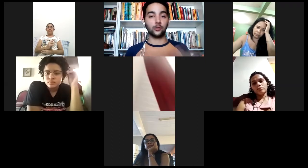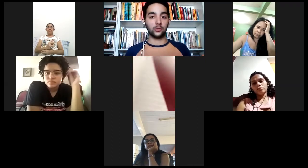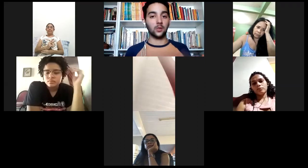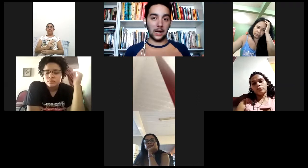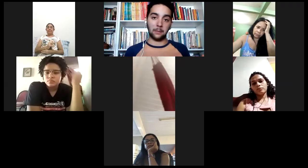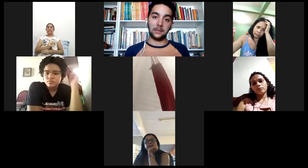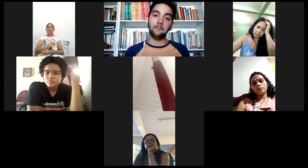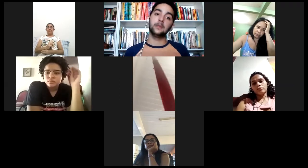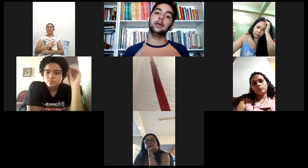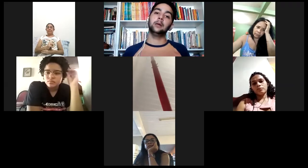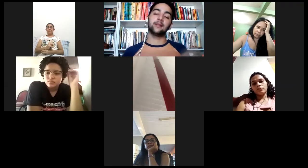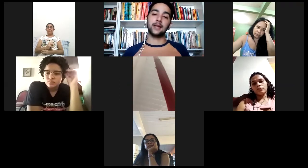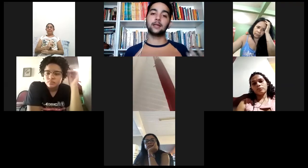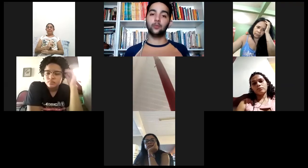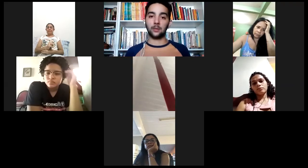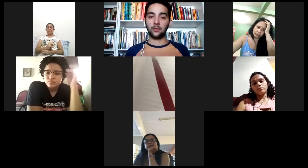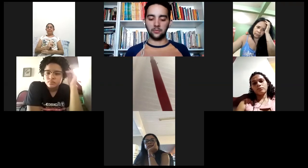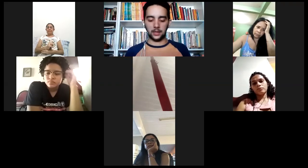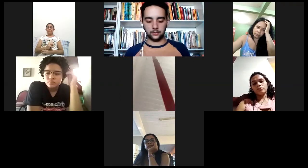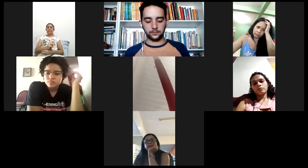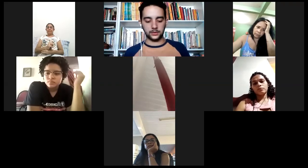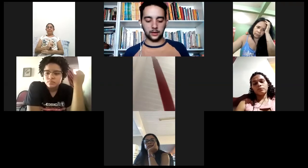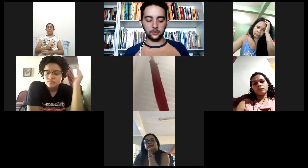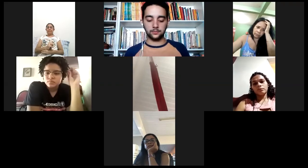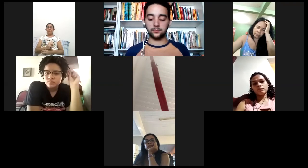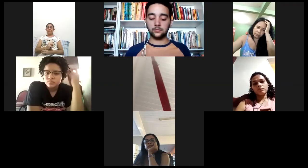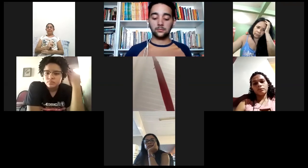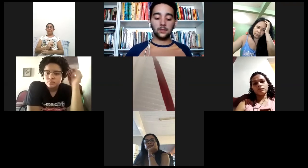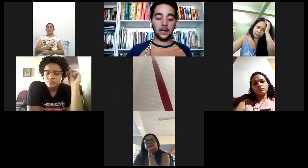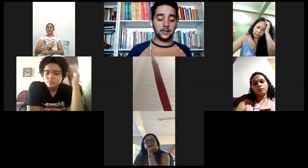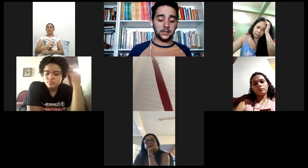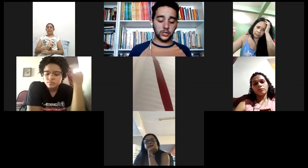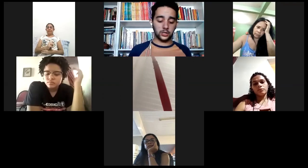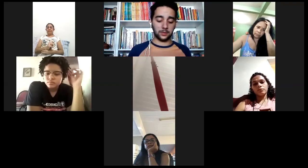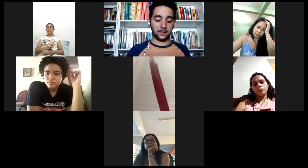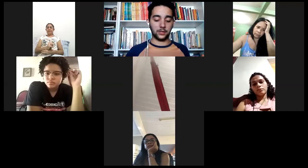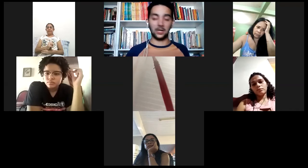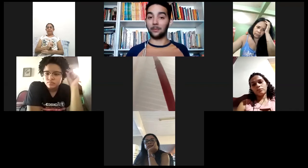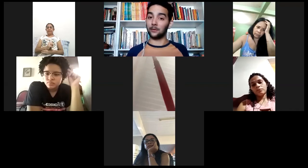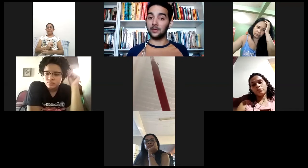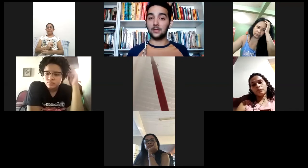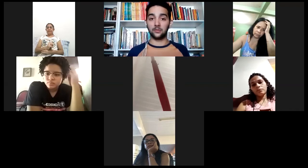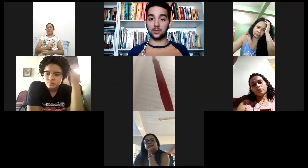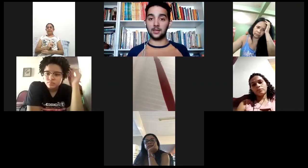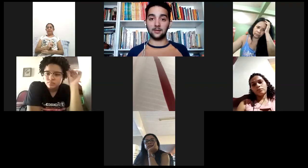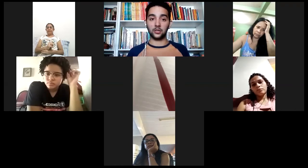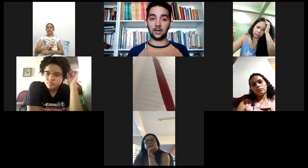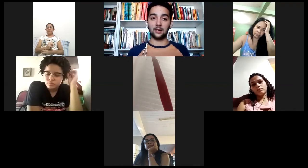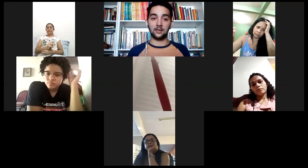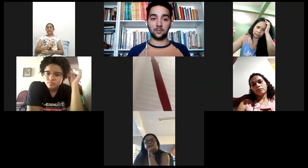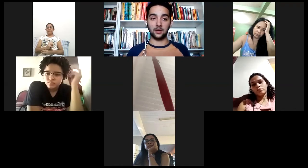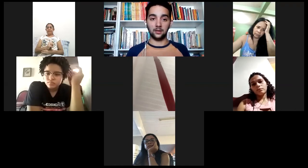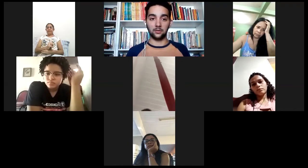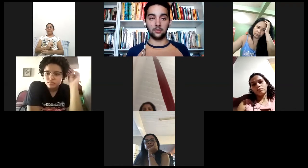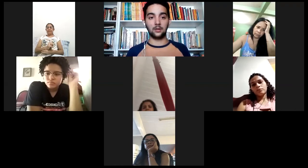uma discussão rápida, mas nada muito aprofundado, certo? Antes da gente ir para a parte da provinha de vocês, que está